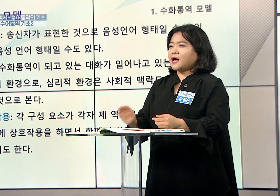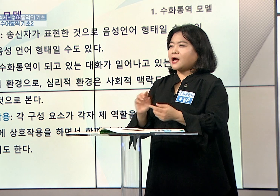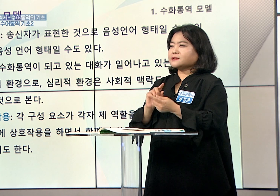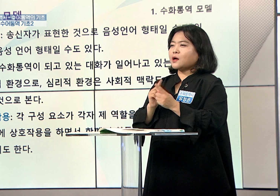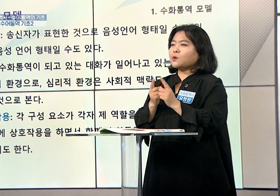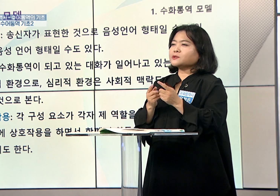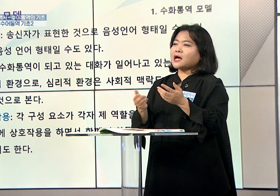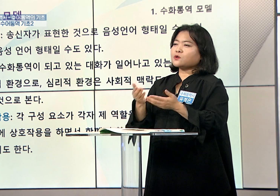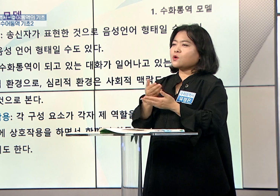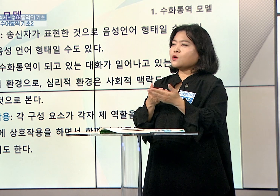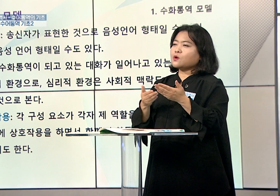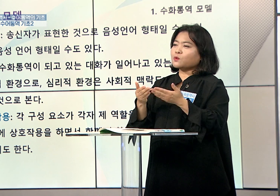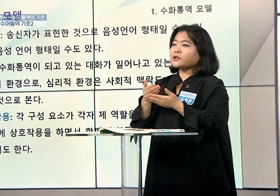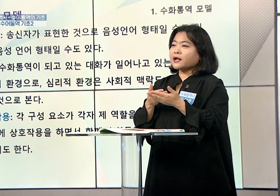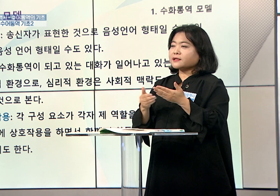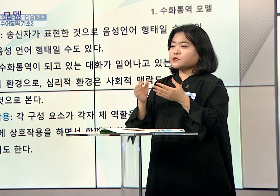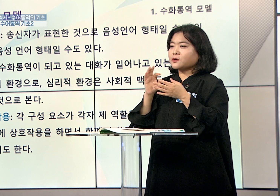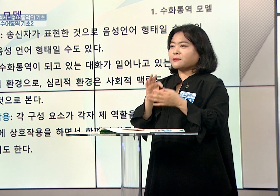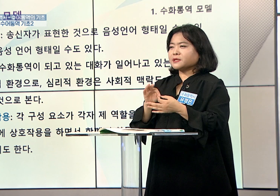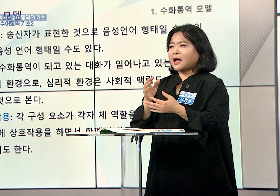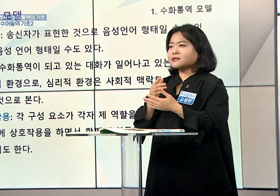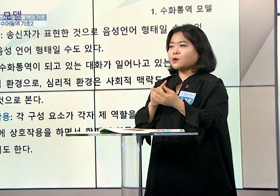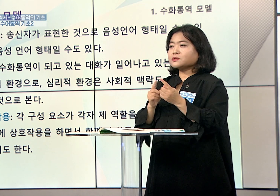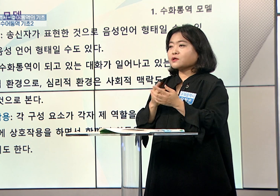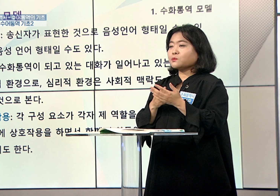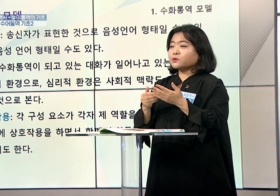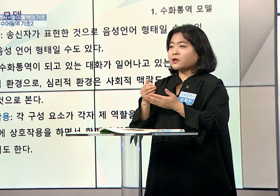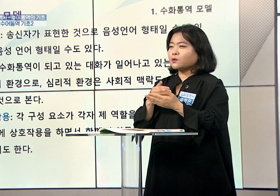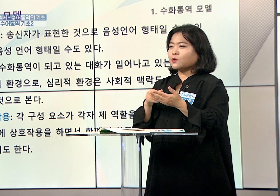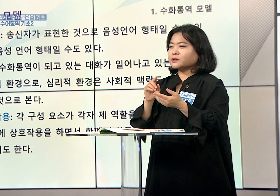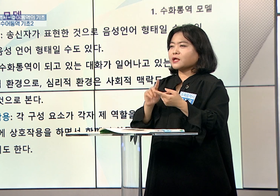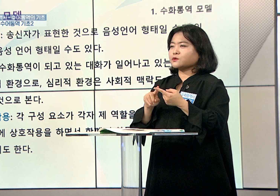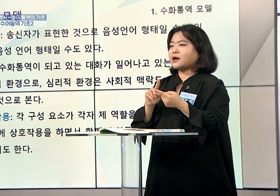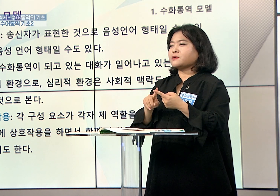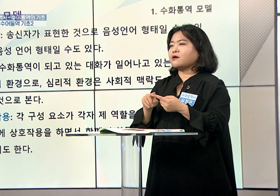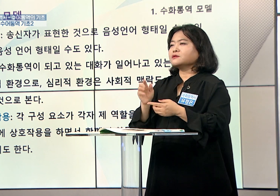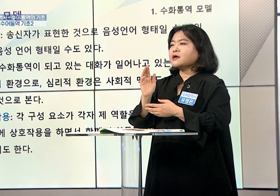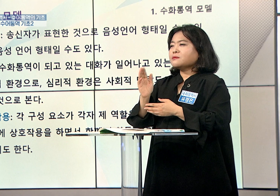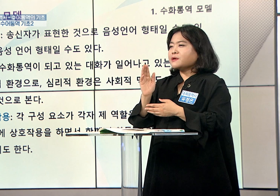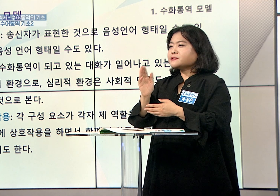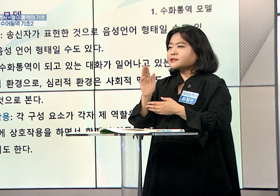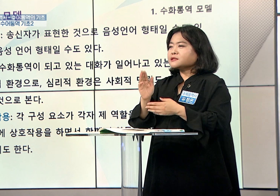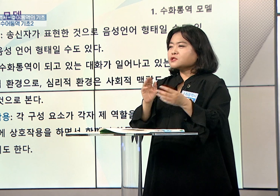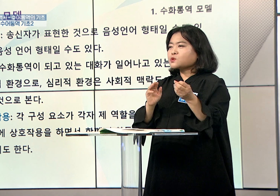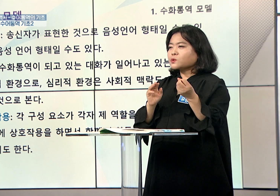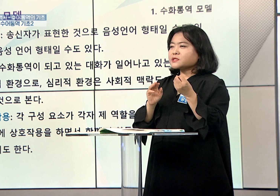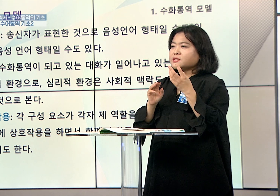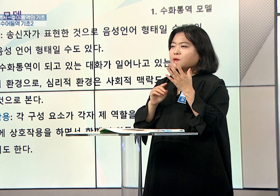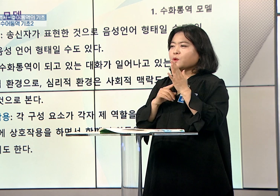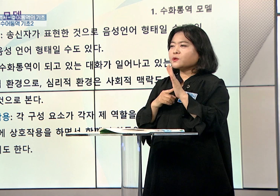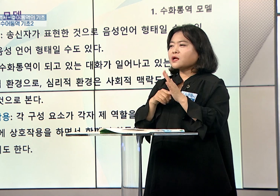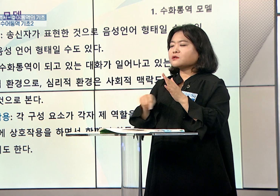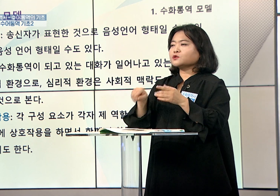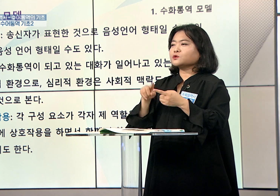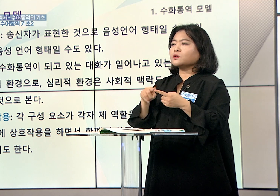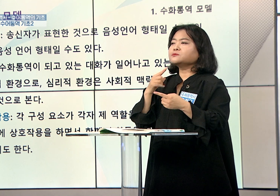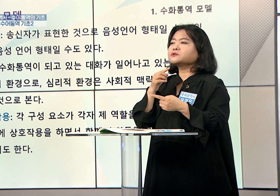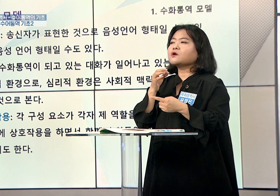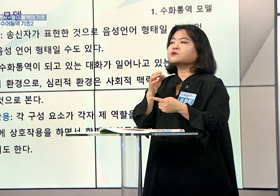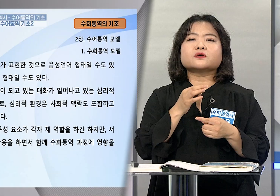자, 상호작용 모델 계속합니다. 상호작용 모델로 계속하면 메시지는 송신자가 표현하는 것으로 음성언어